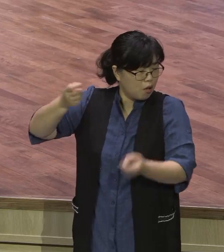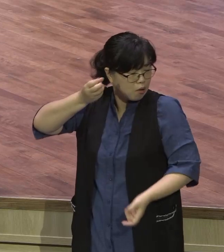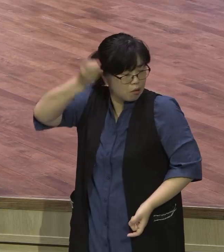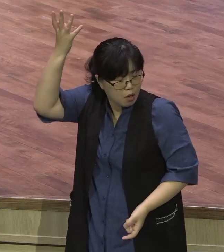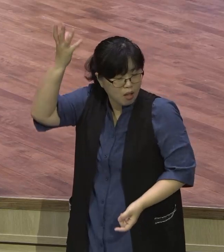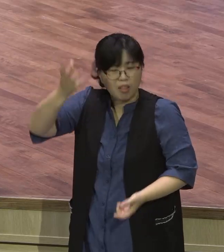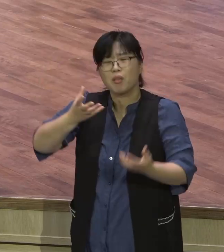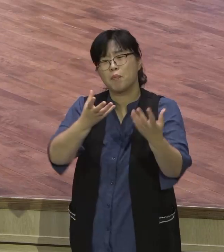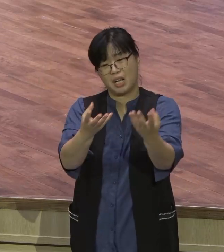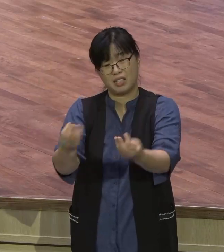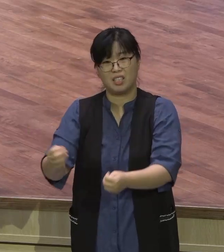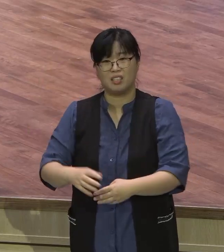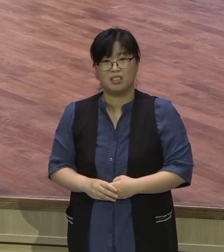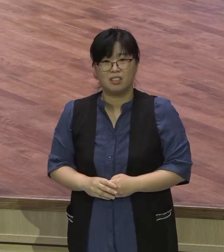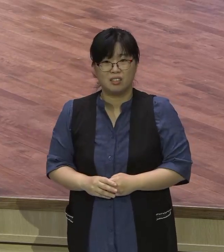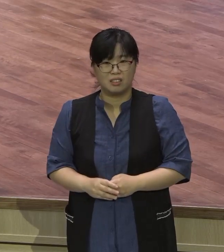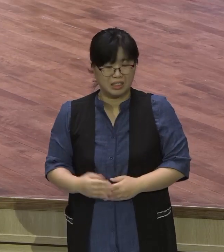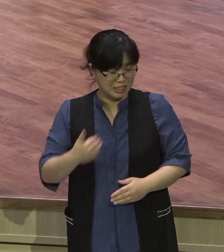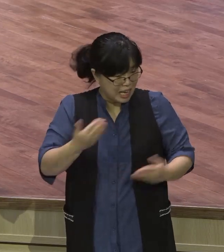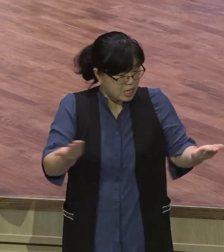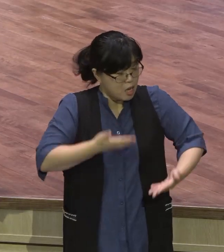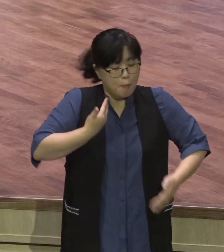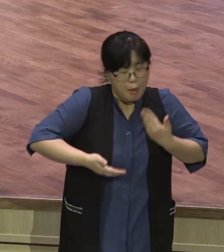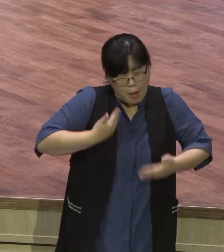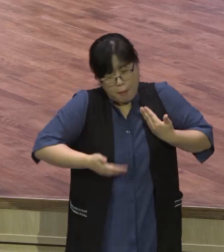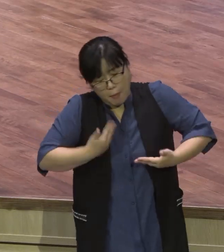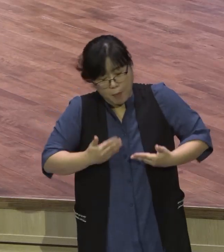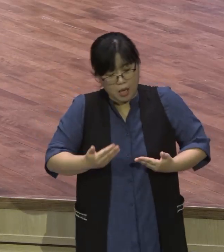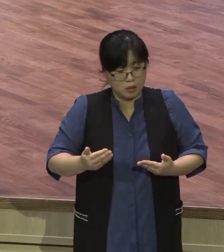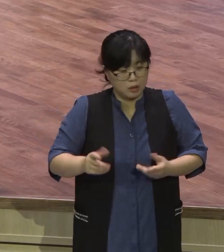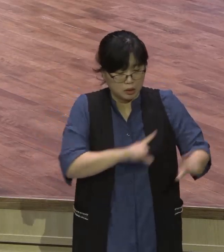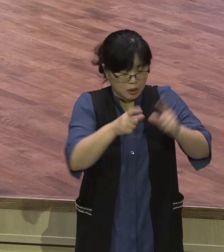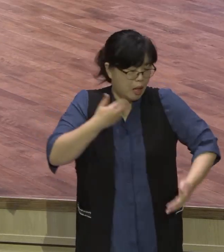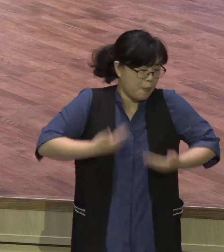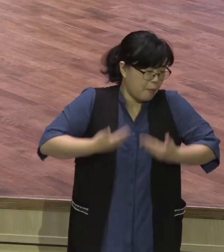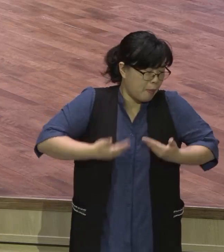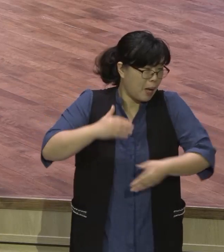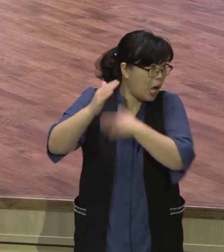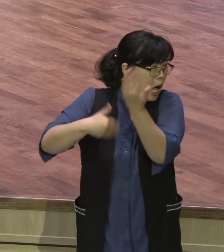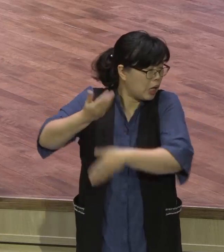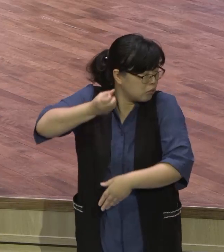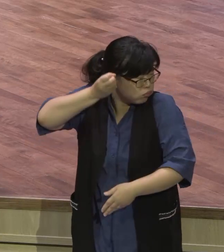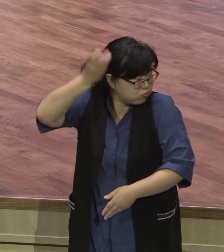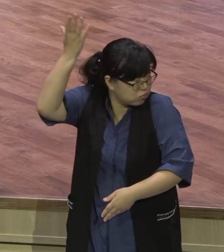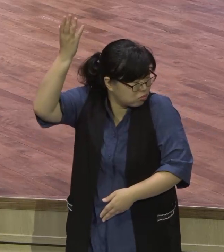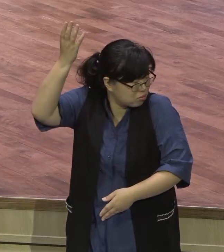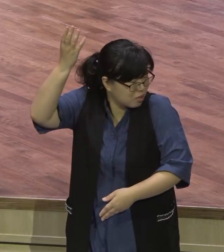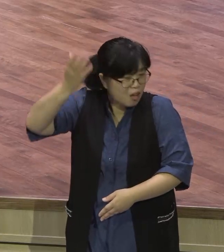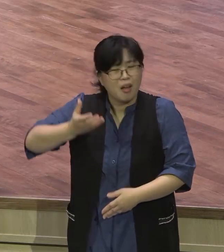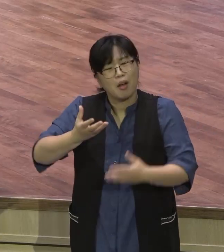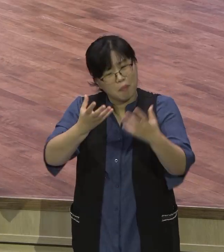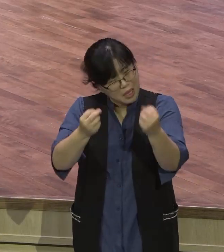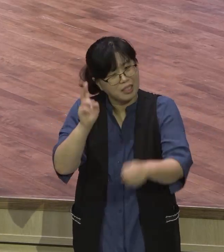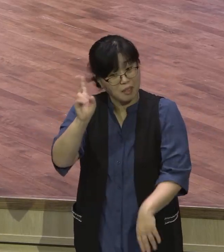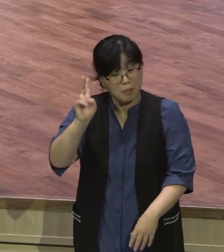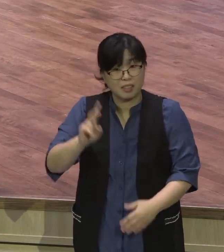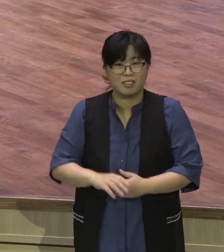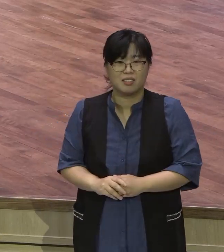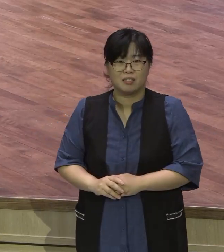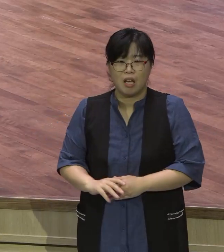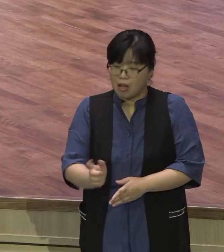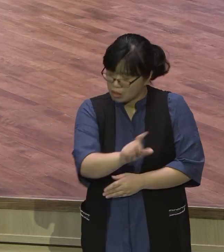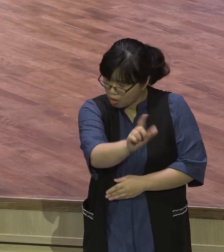없어 하나님을 부르지도 찾지도 않아 지금 코로나19로 여러 어려운 상황이 전개되고 있고